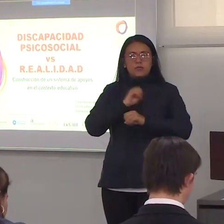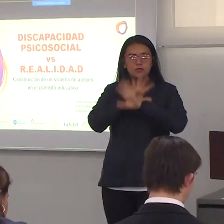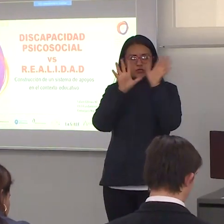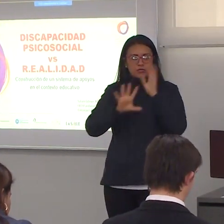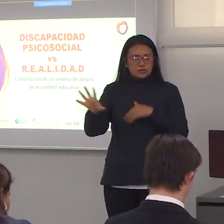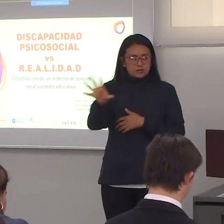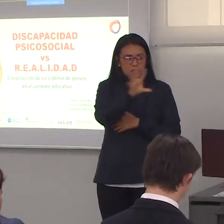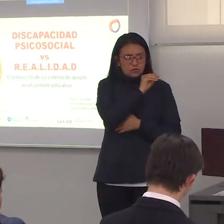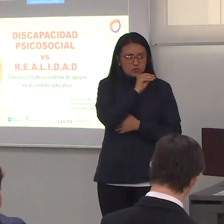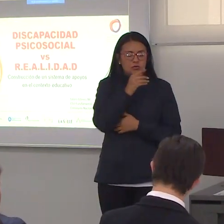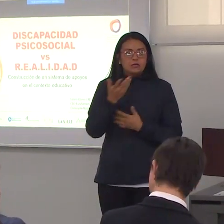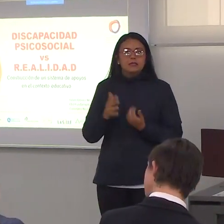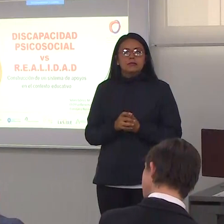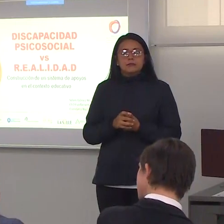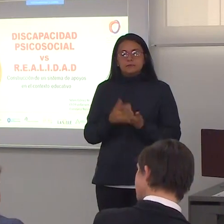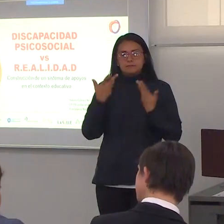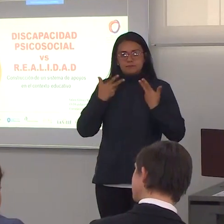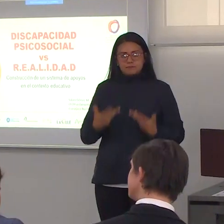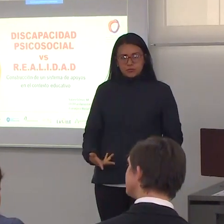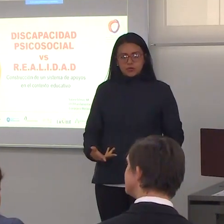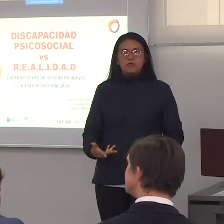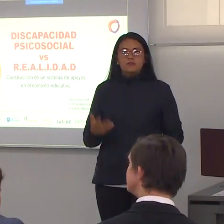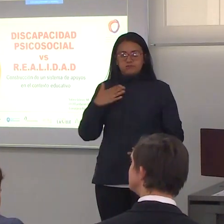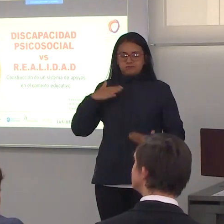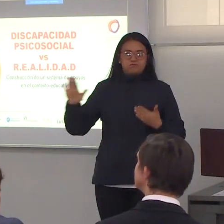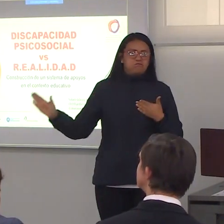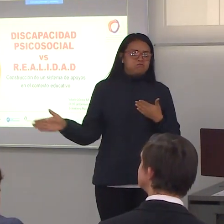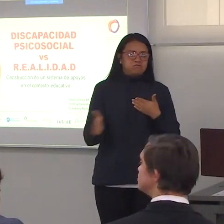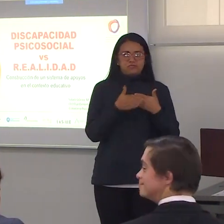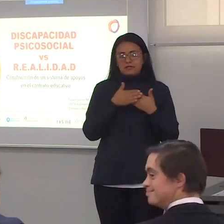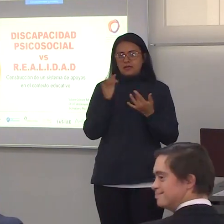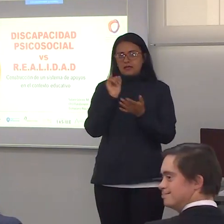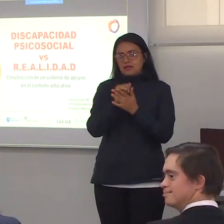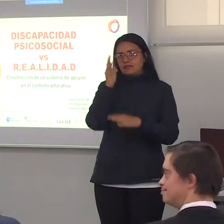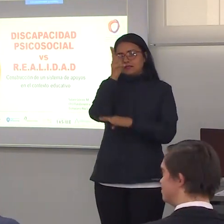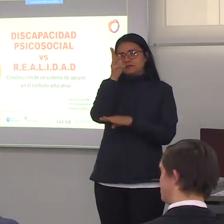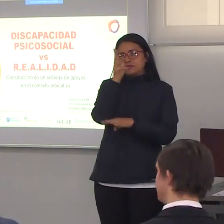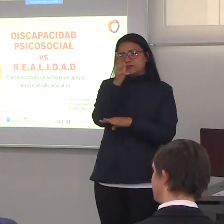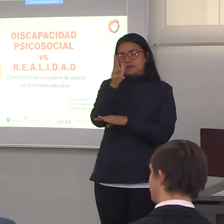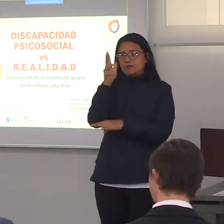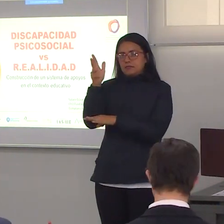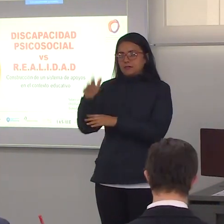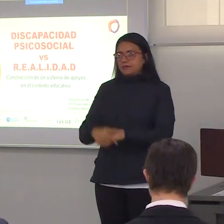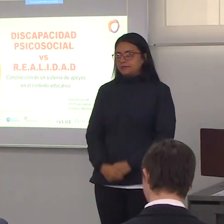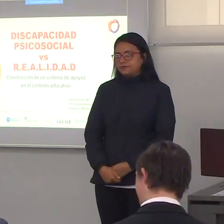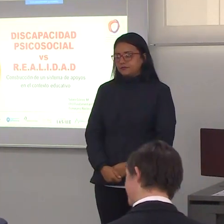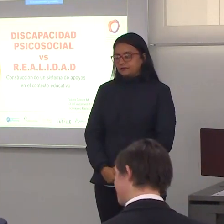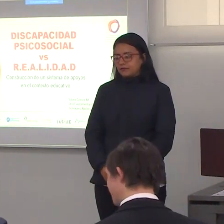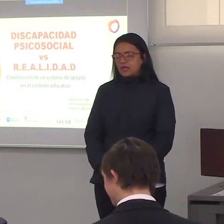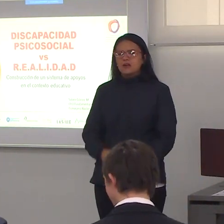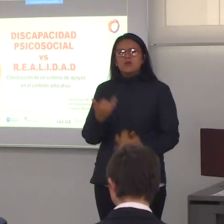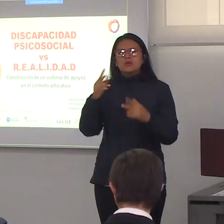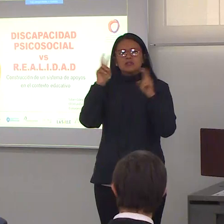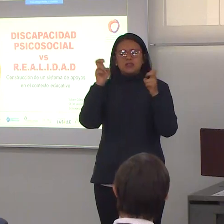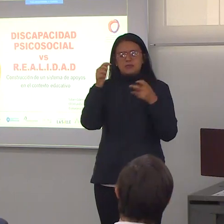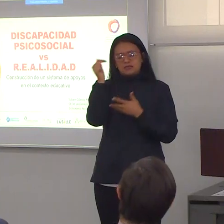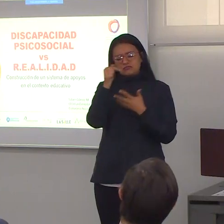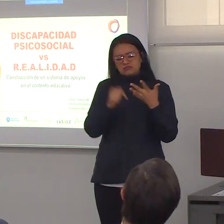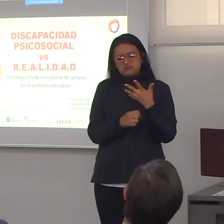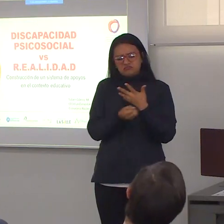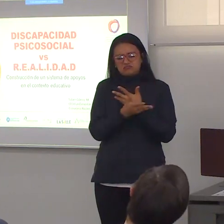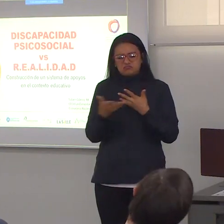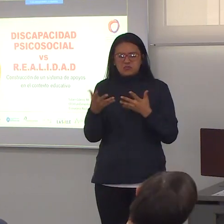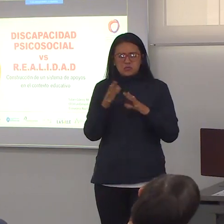a todos soy la guinda del pastel cerrando este bloque de conferencias entonces vamos a hablar de varias cositas